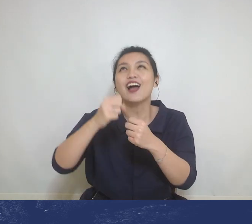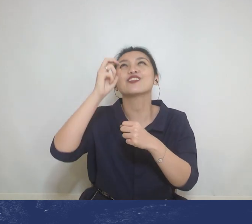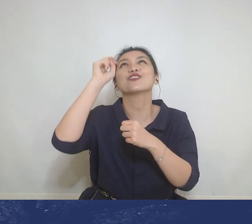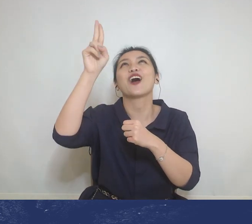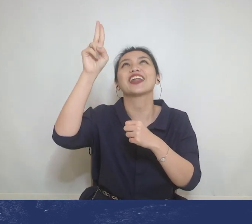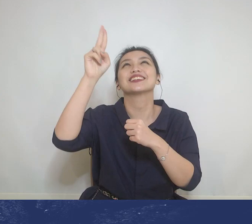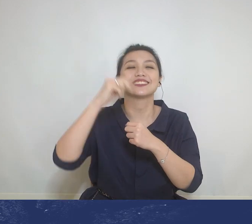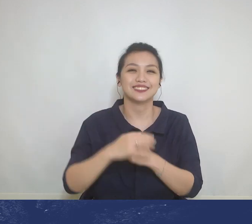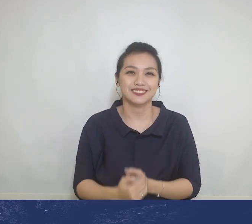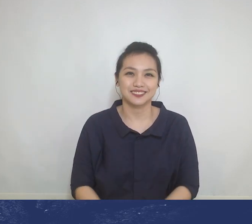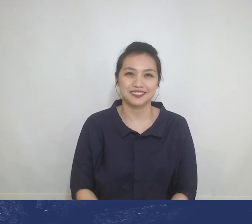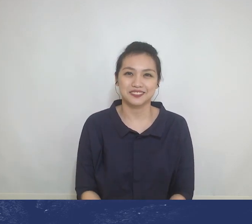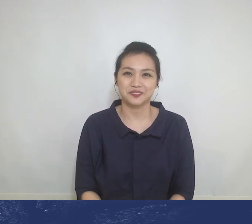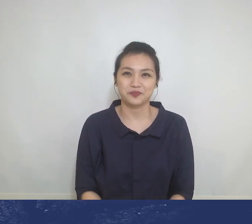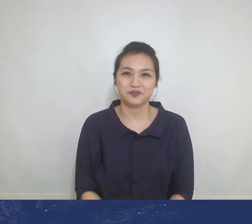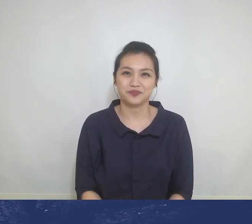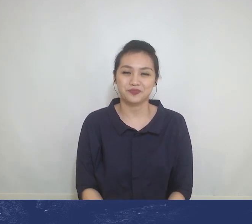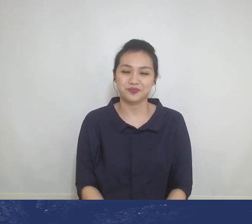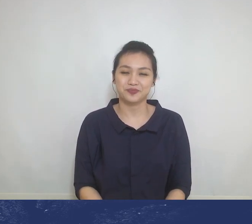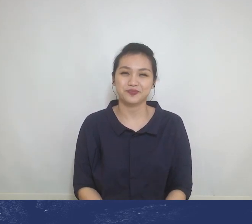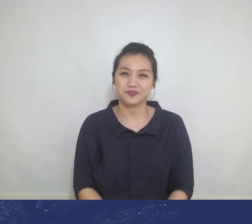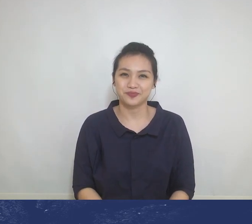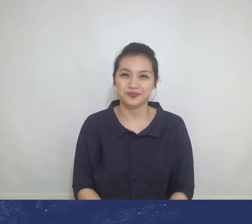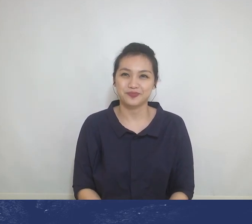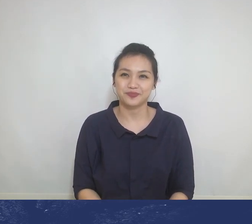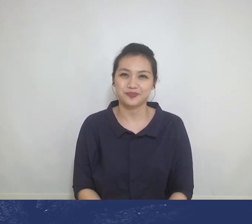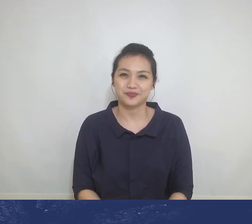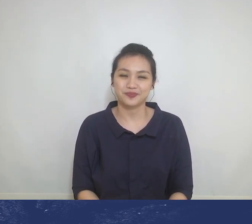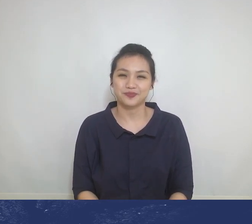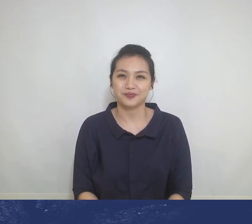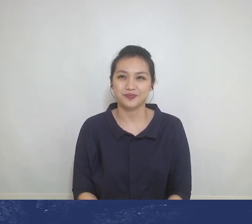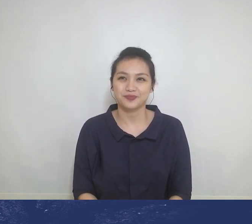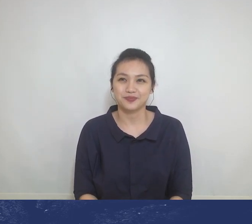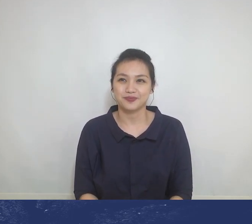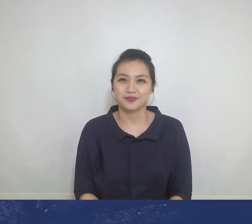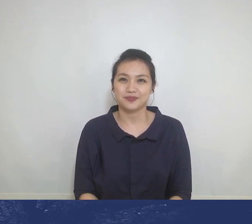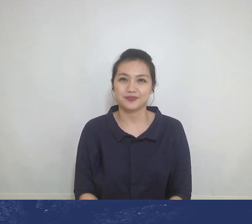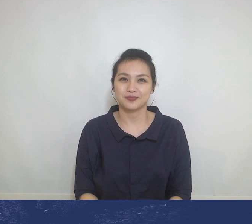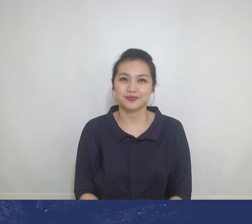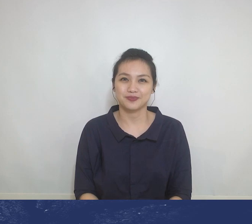Kita lihat ayat berikutnya.